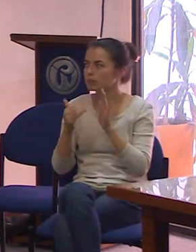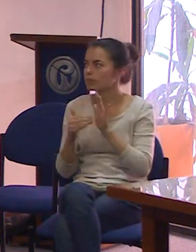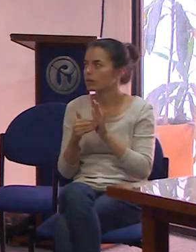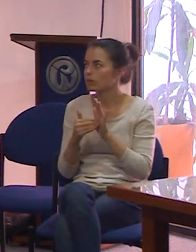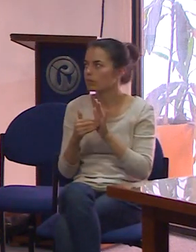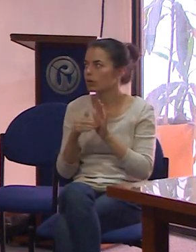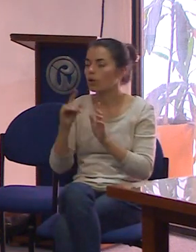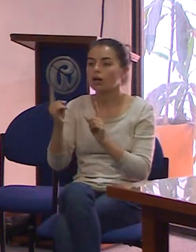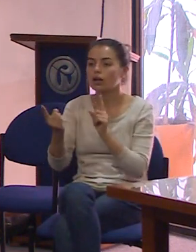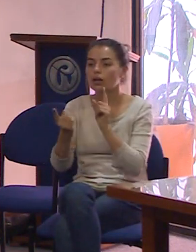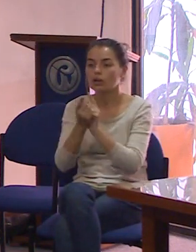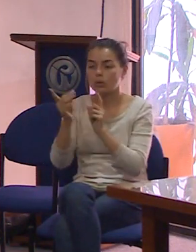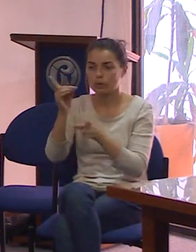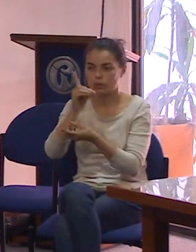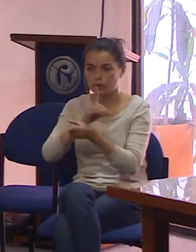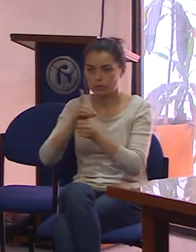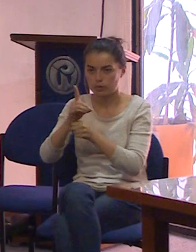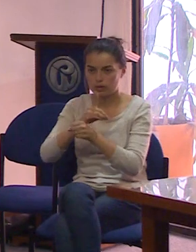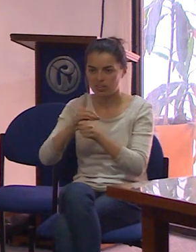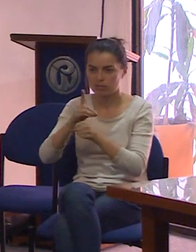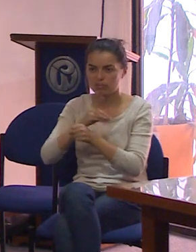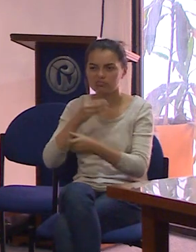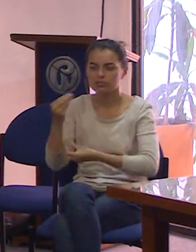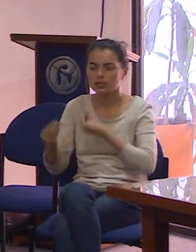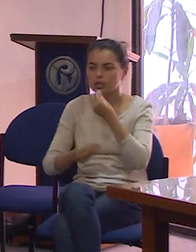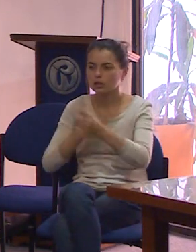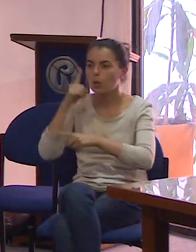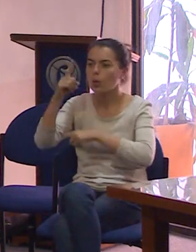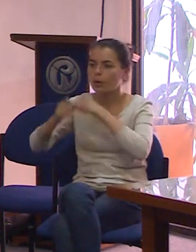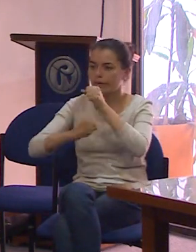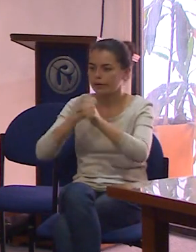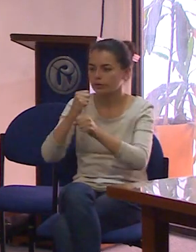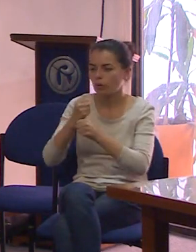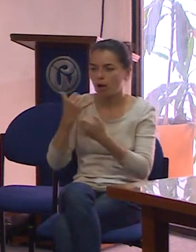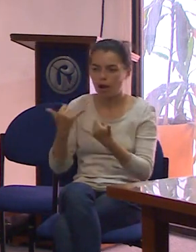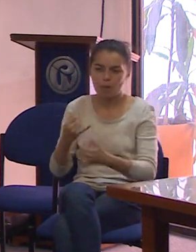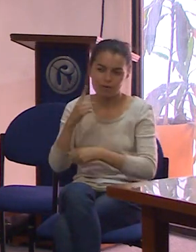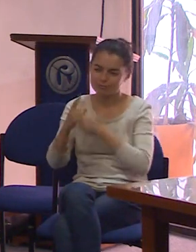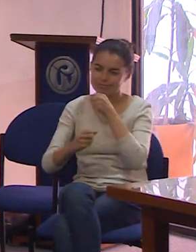Está el encuentro del departamento que se hace anualmente,